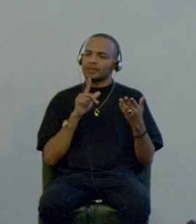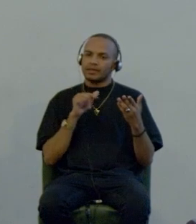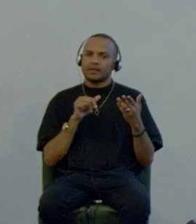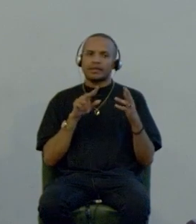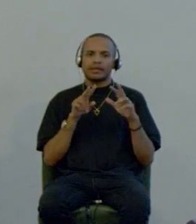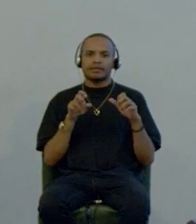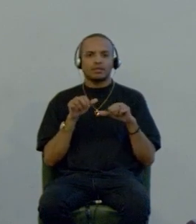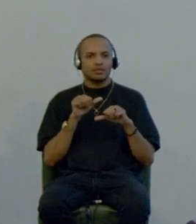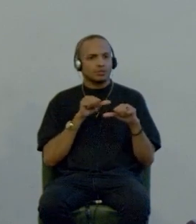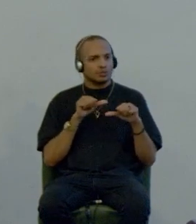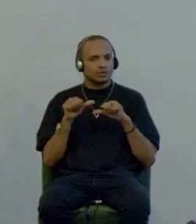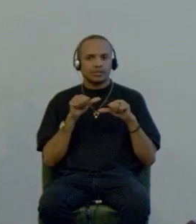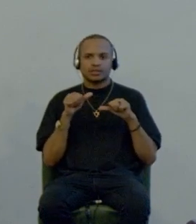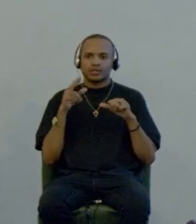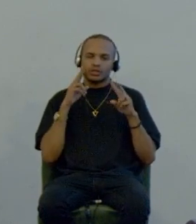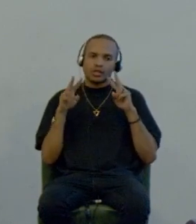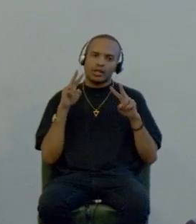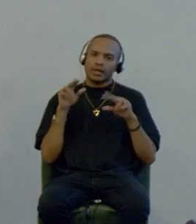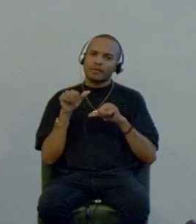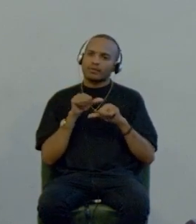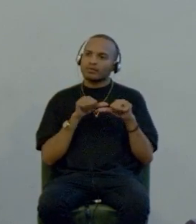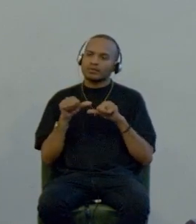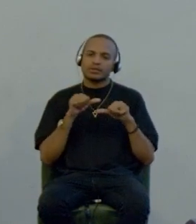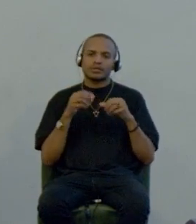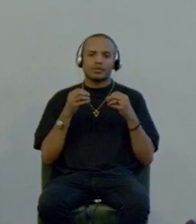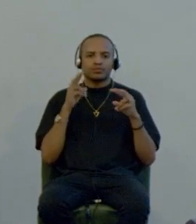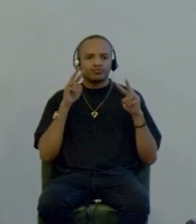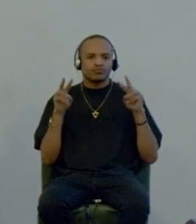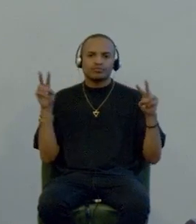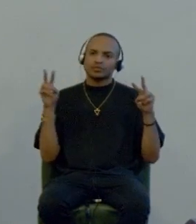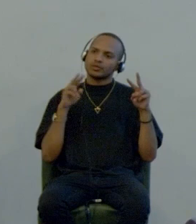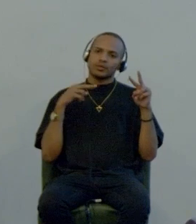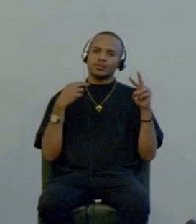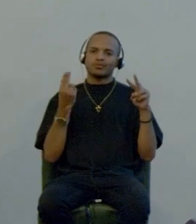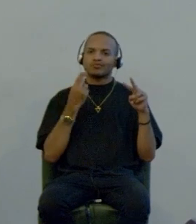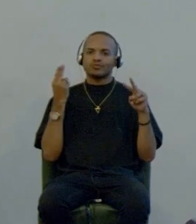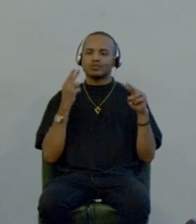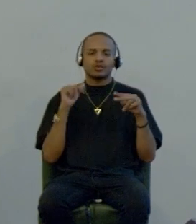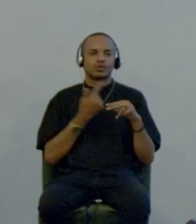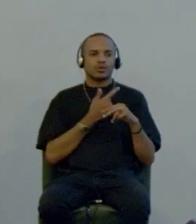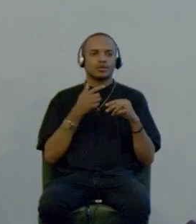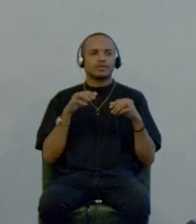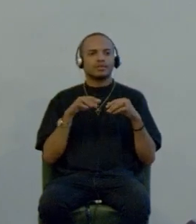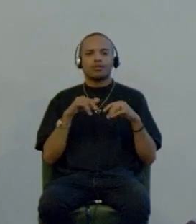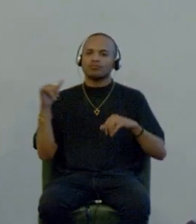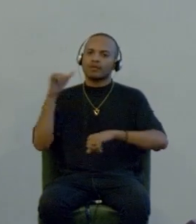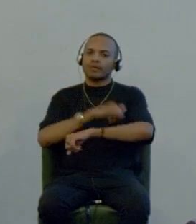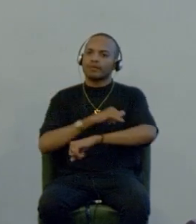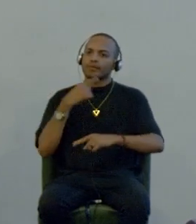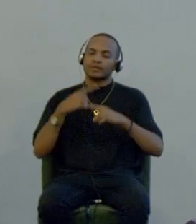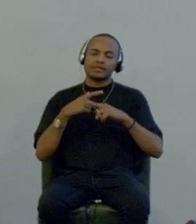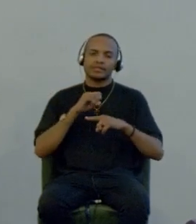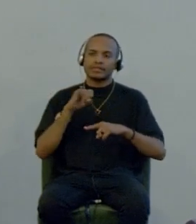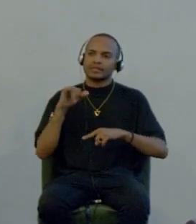On ne peut plus être dans l'avion. Ou même si on est dans l'avion, en fait, on est pris dans le paysage que l'on regarde.